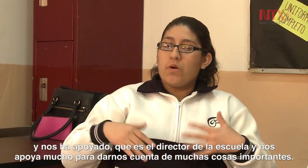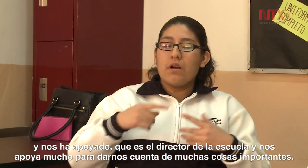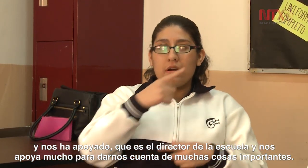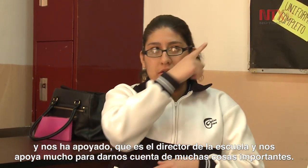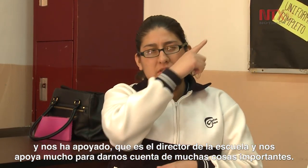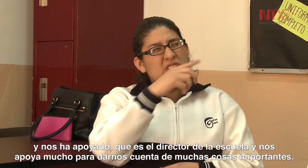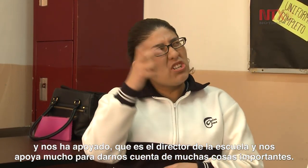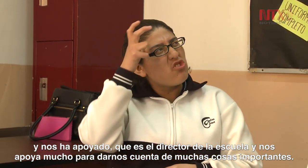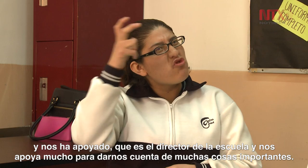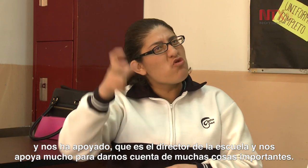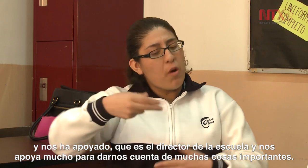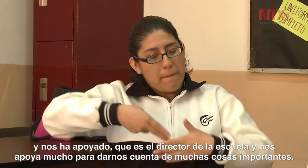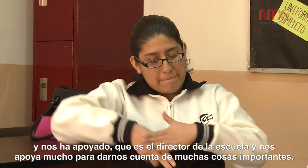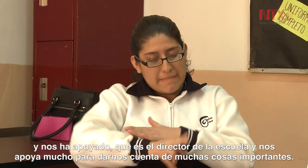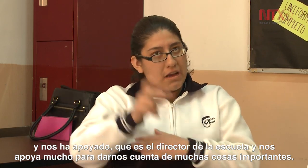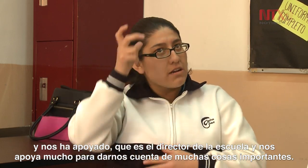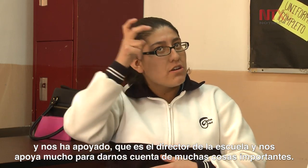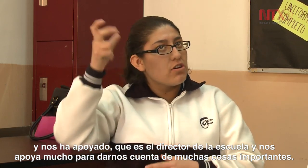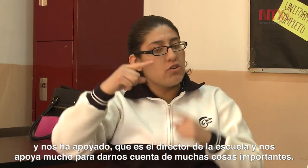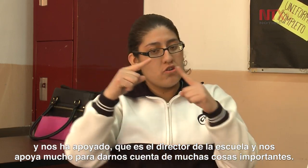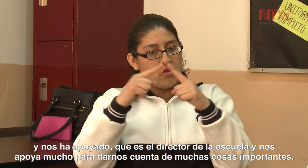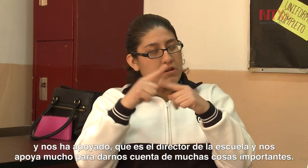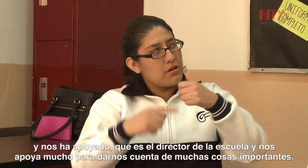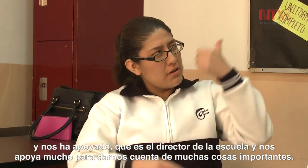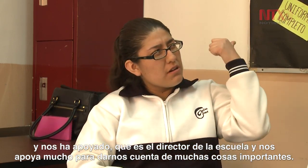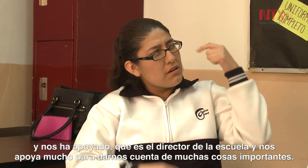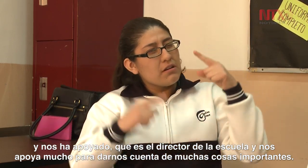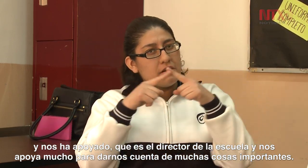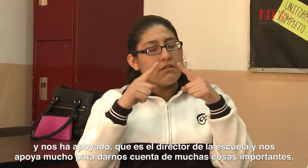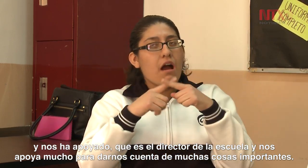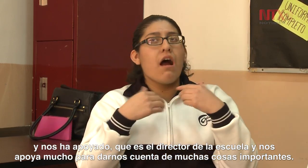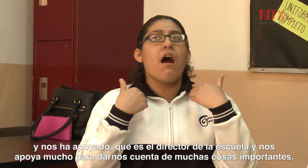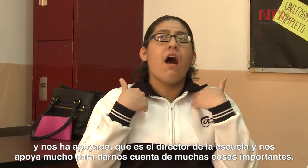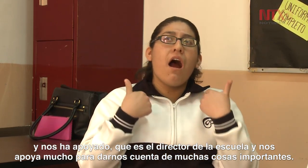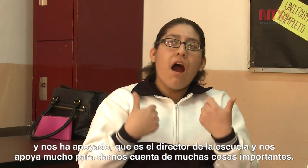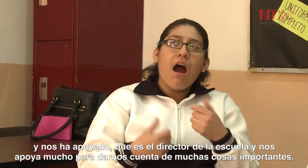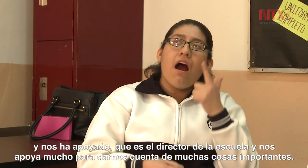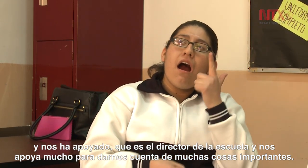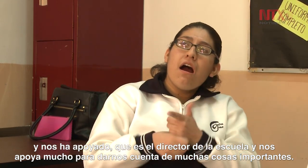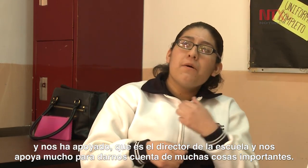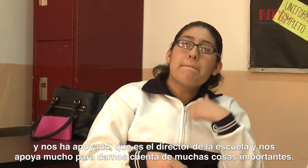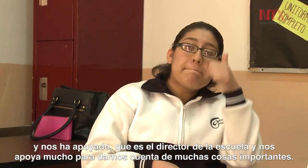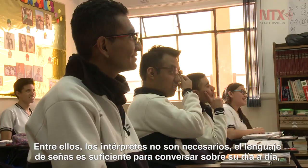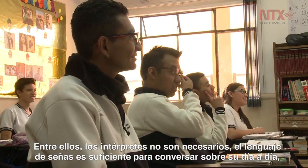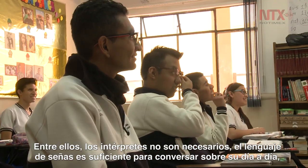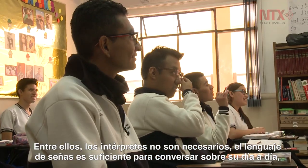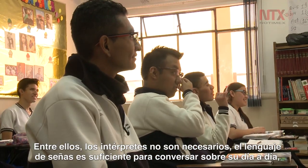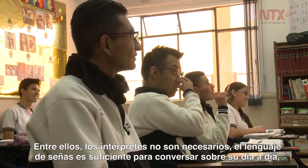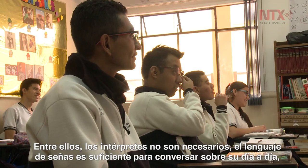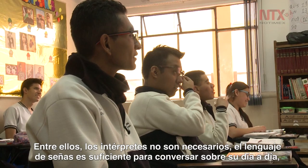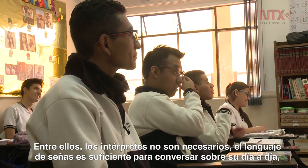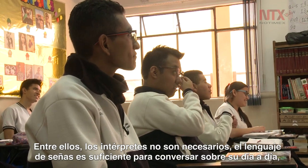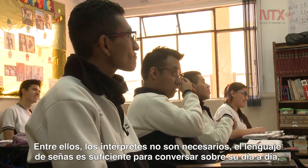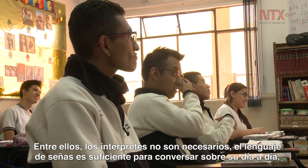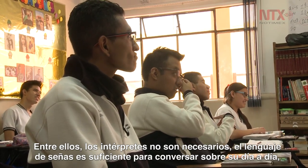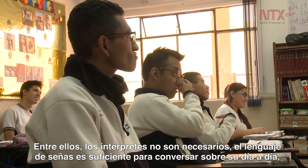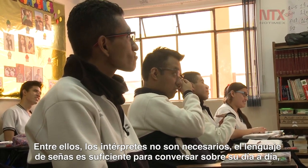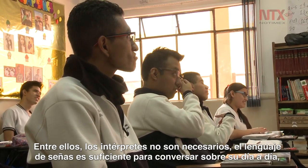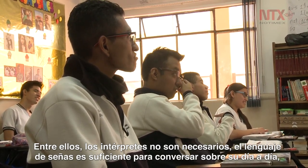Y nos apoya mucho para darnos cuenta de muchas cosas importantes. Entre ellos, los intérpretes no